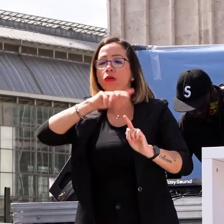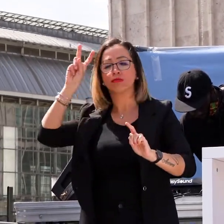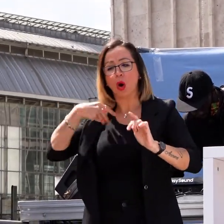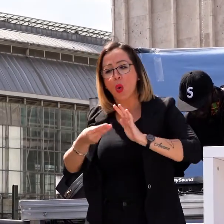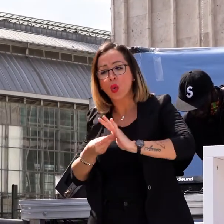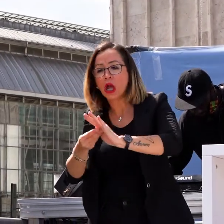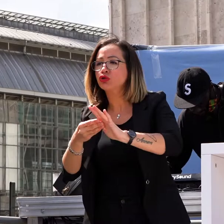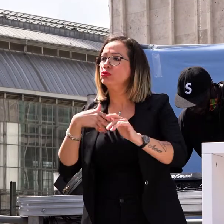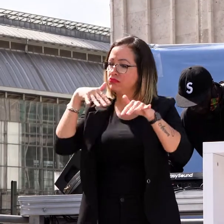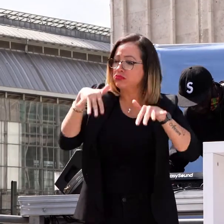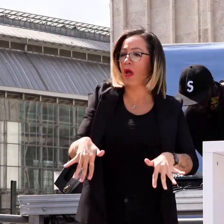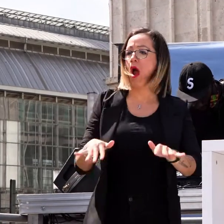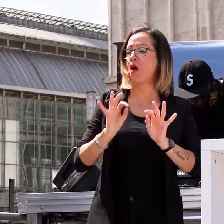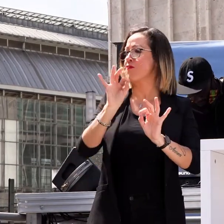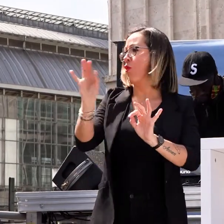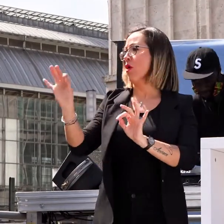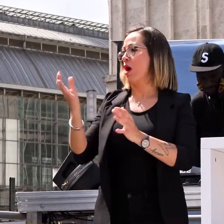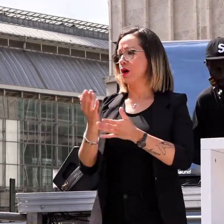reichen.